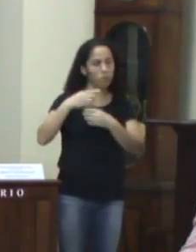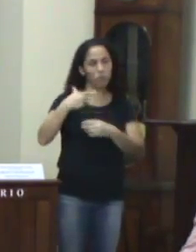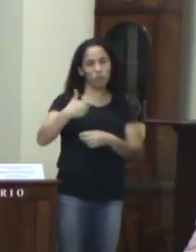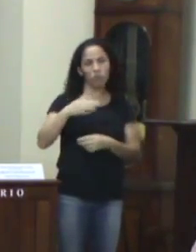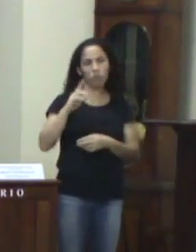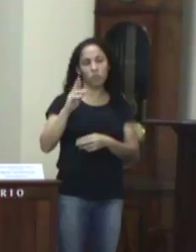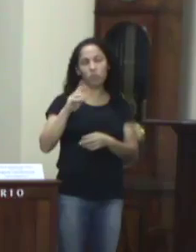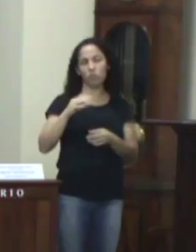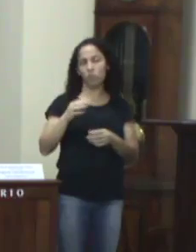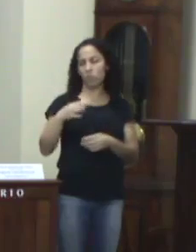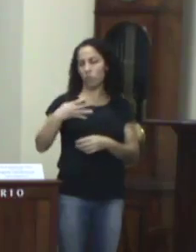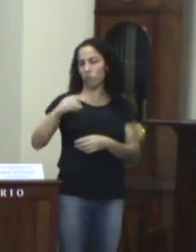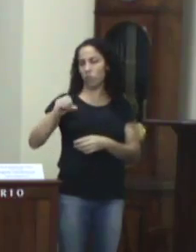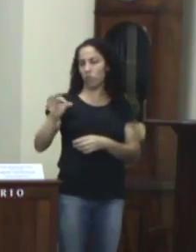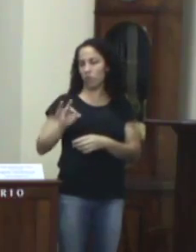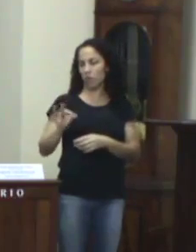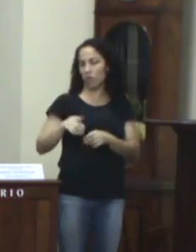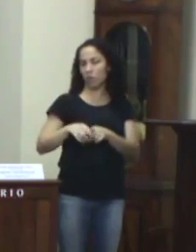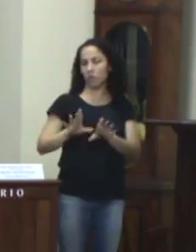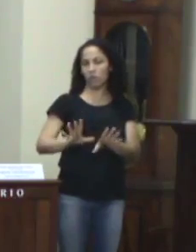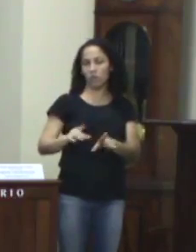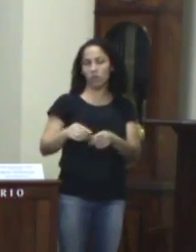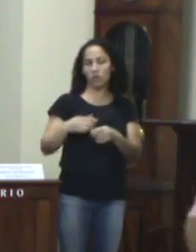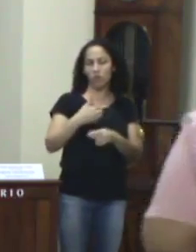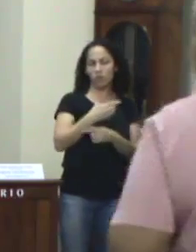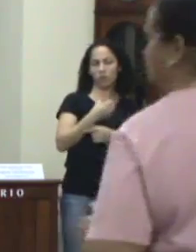R$ 3.042,66. Proposta Sicovi,